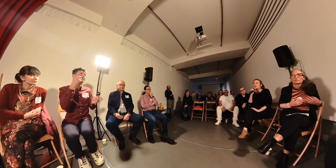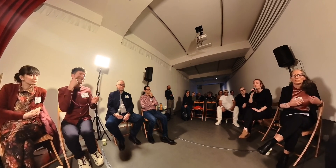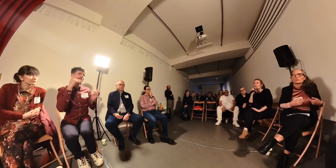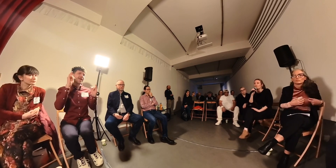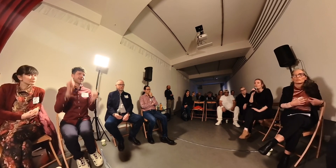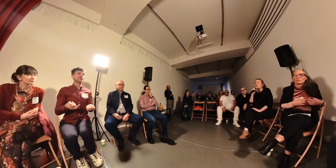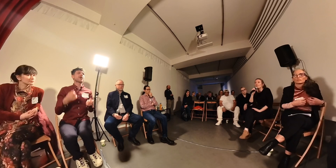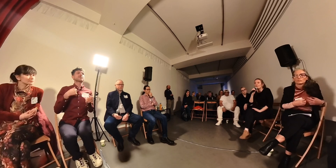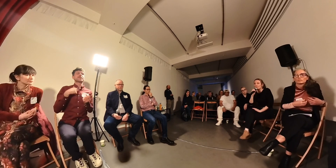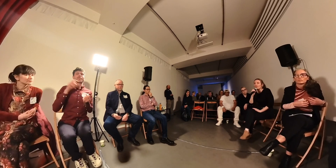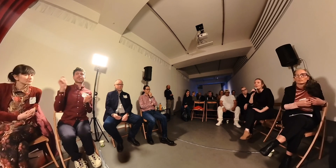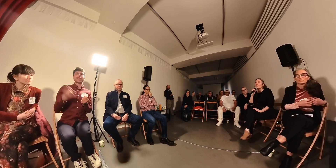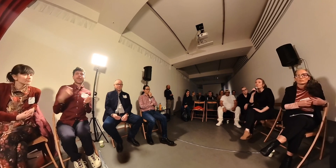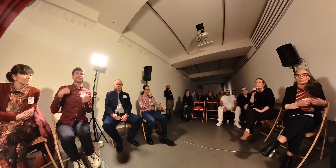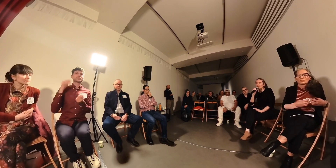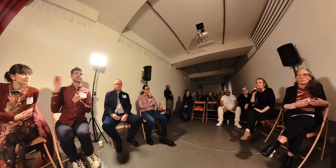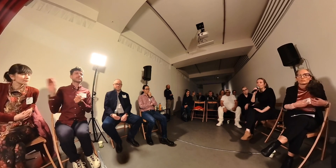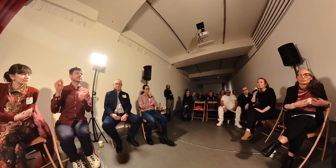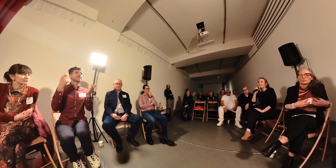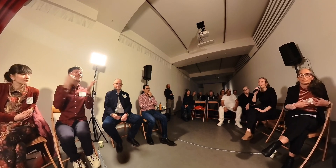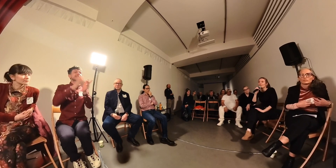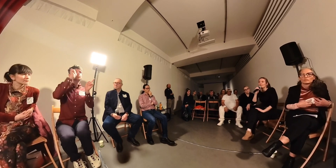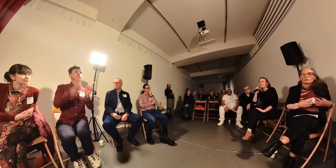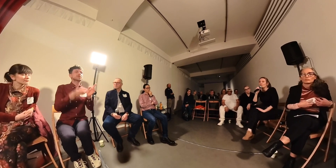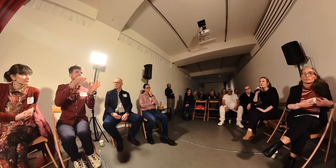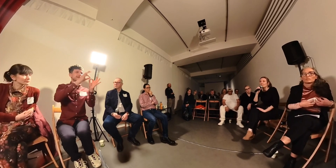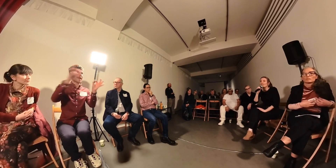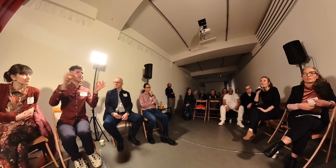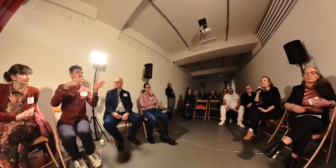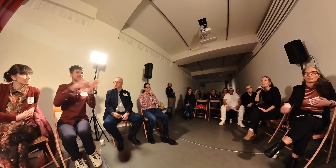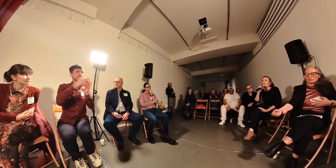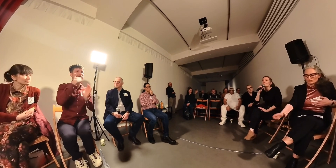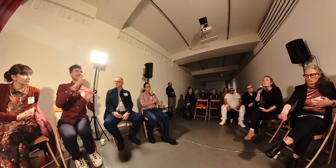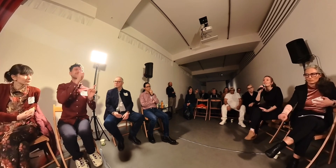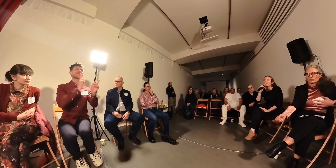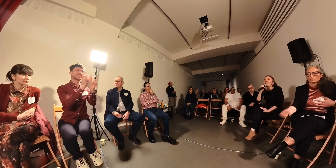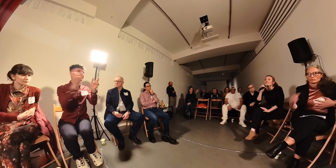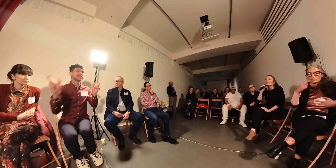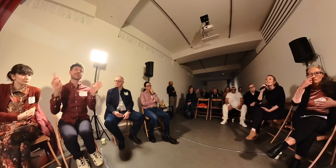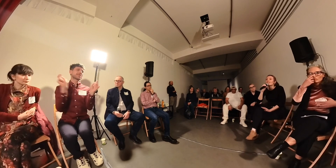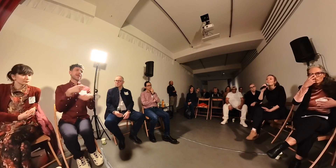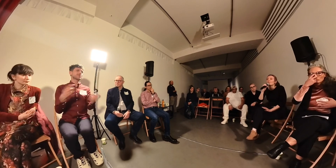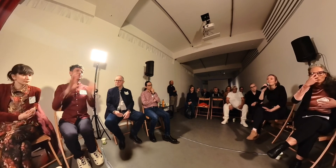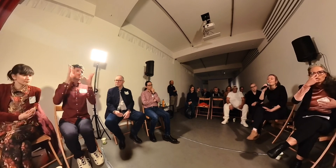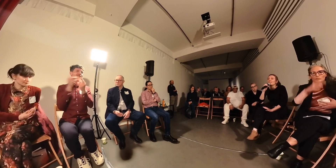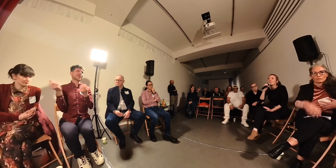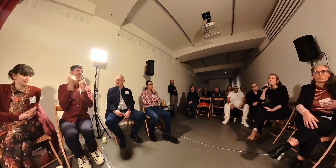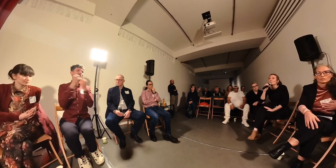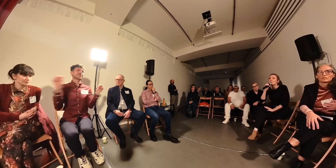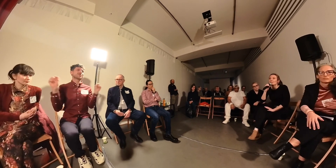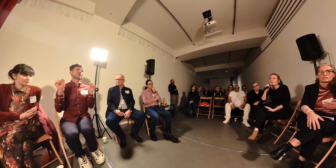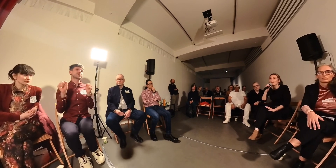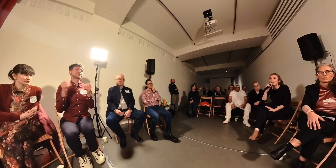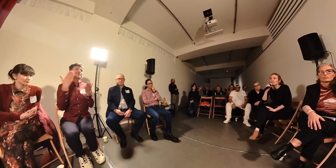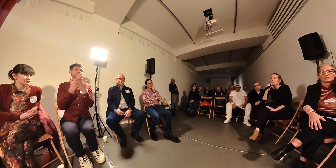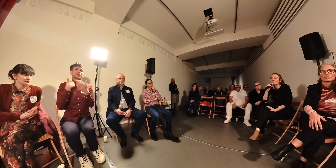promítnout vlastní zkušenost. Samozřejmě vím ostatní zkušenosti jiných neslyšících, ale já jsem je nemusel vlastně respektovat. Já jsem